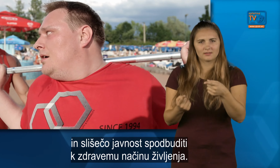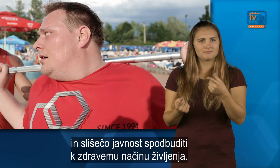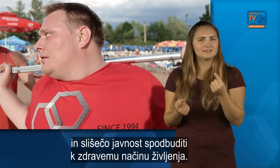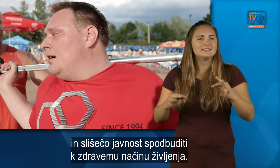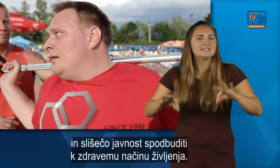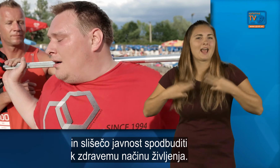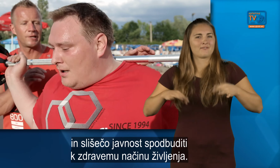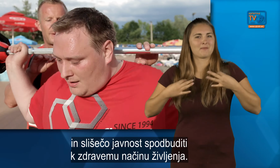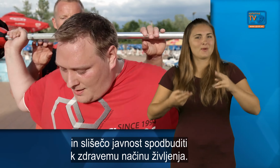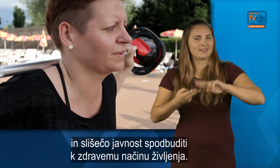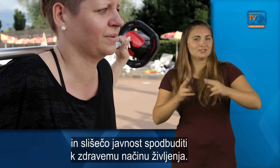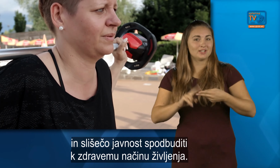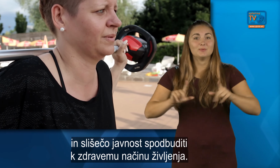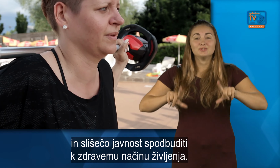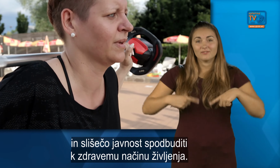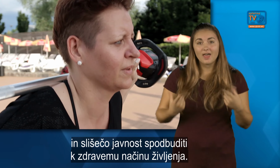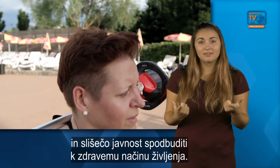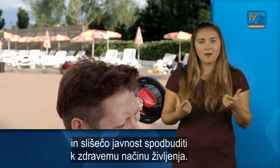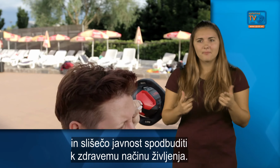življenja.